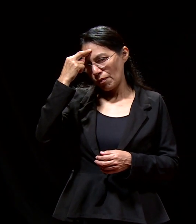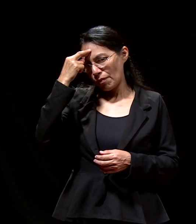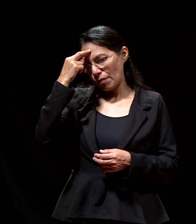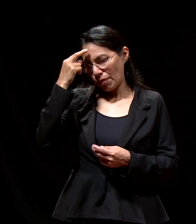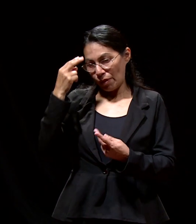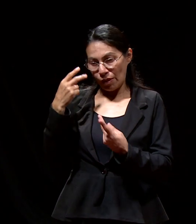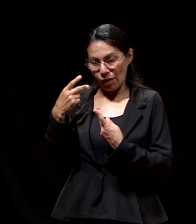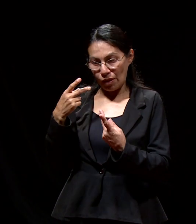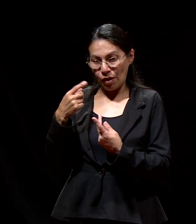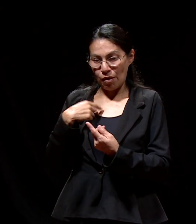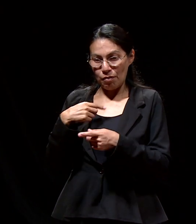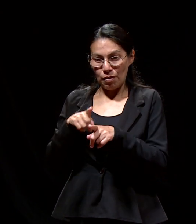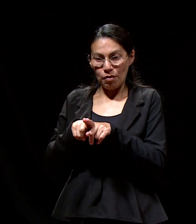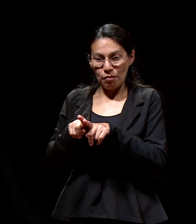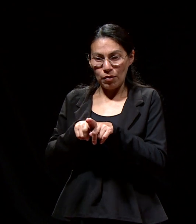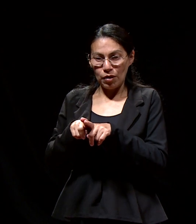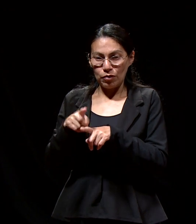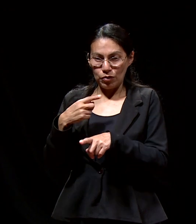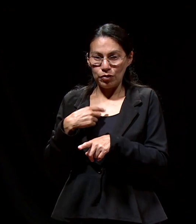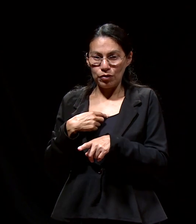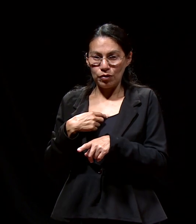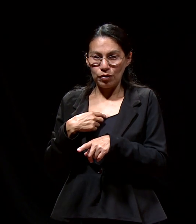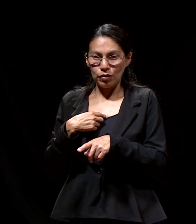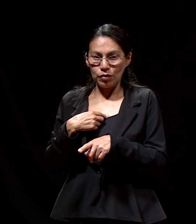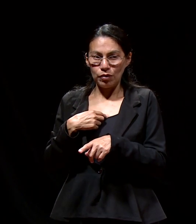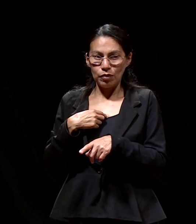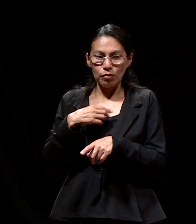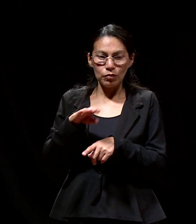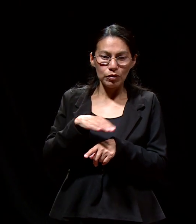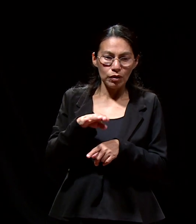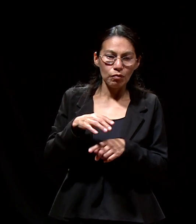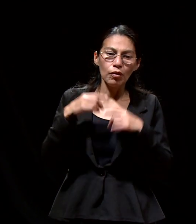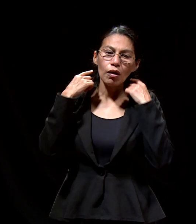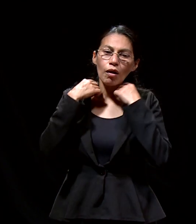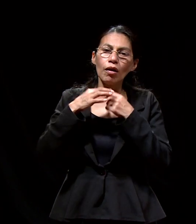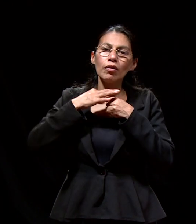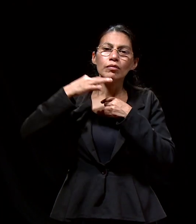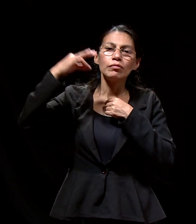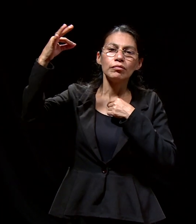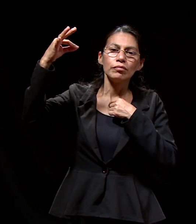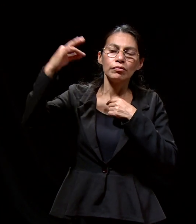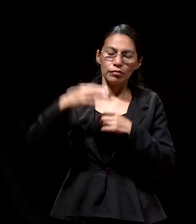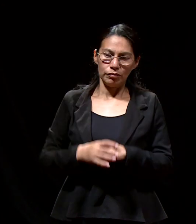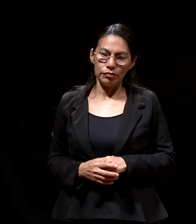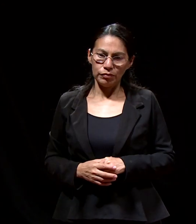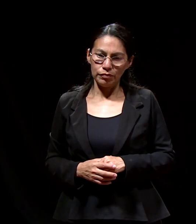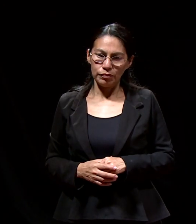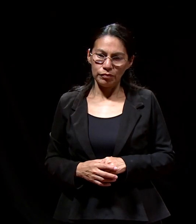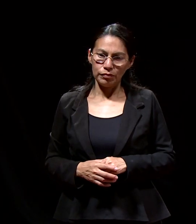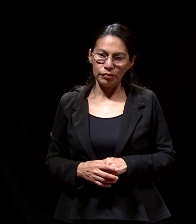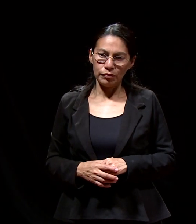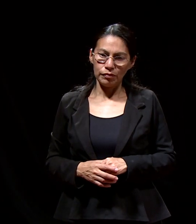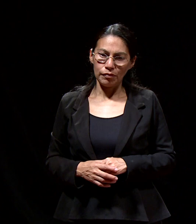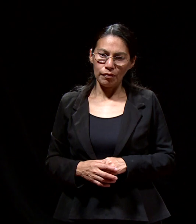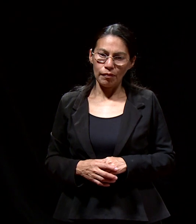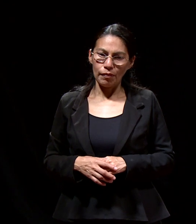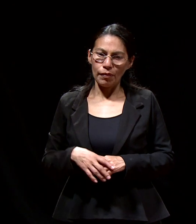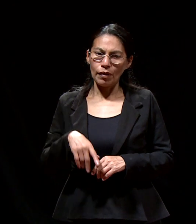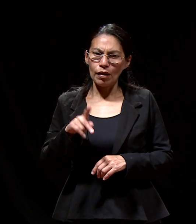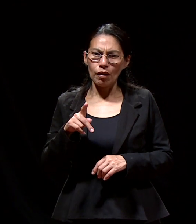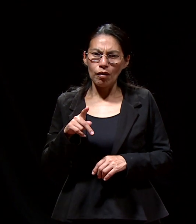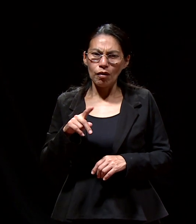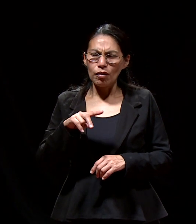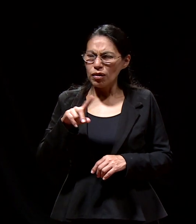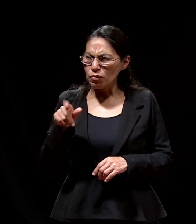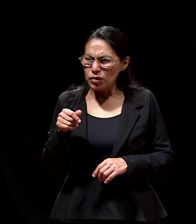yo y mi hermano empezamos a buscar el arnés y la correa pero después de